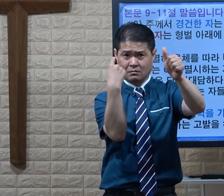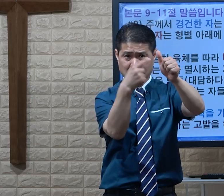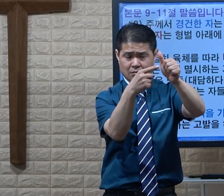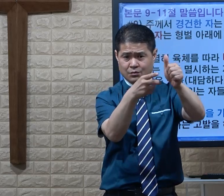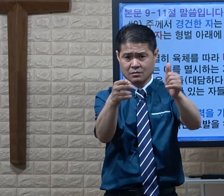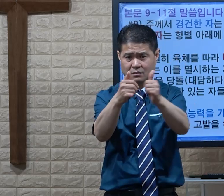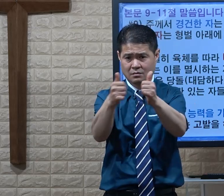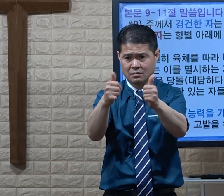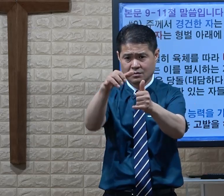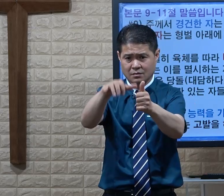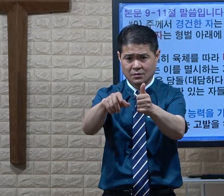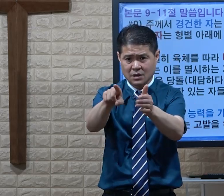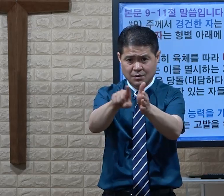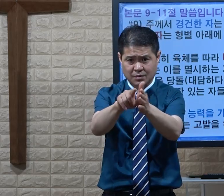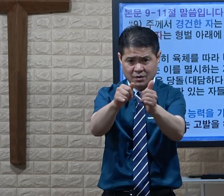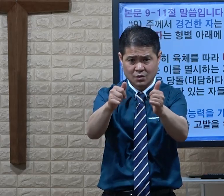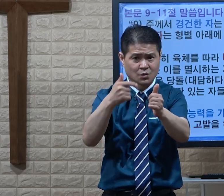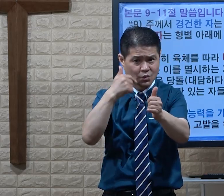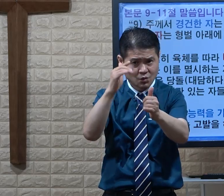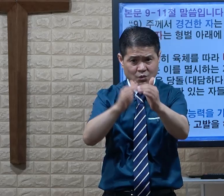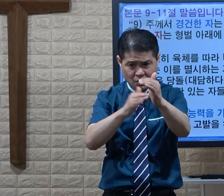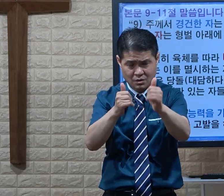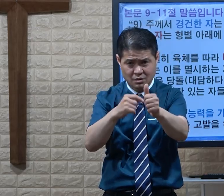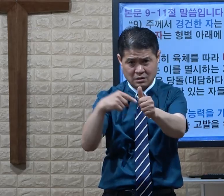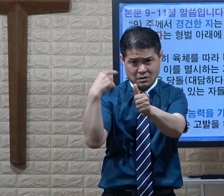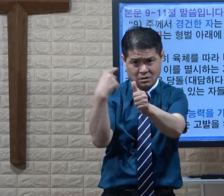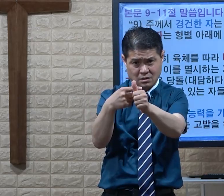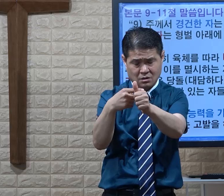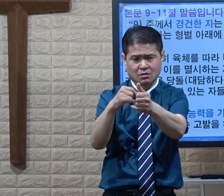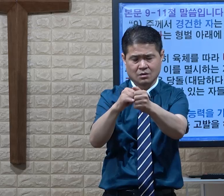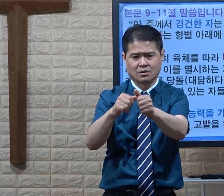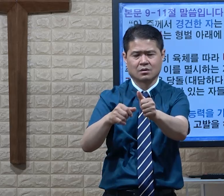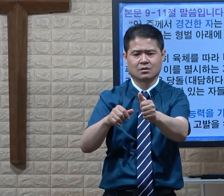성도님들, 누군가가 우리를 비방한다면